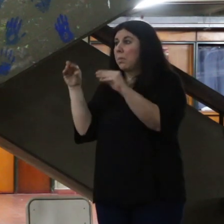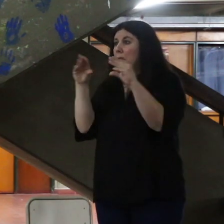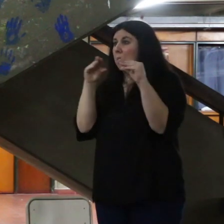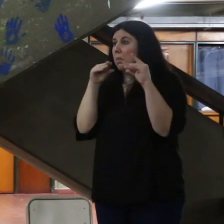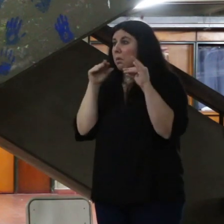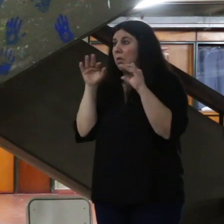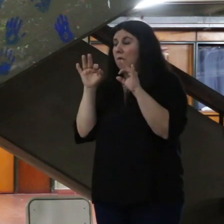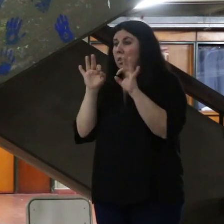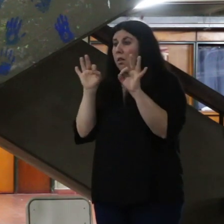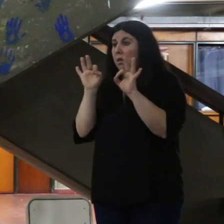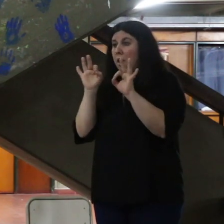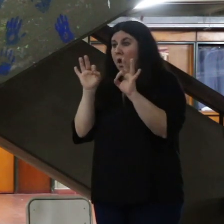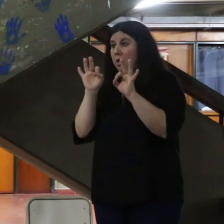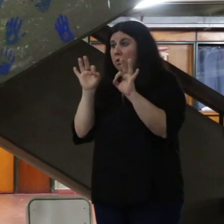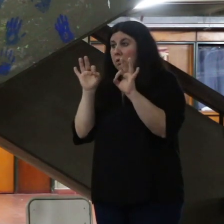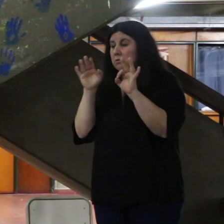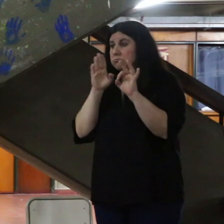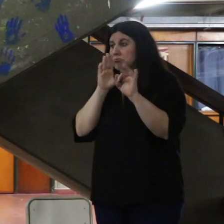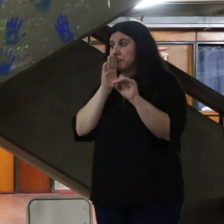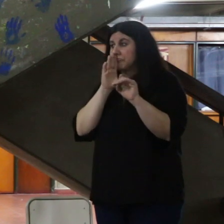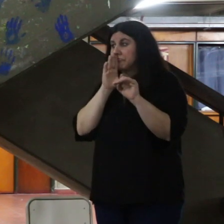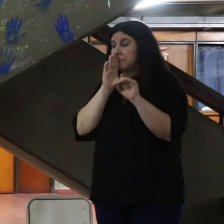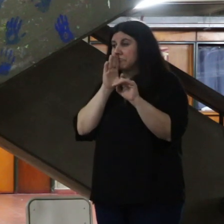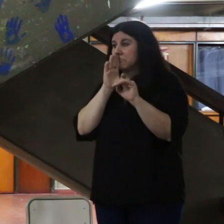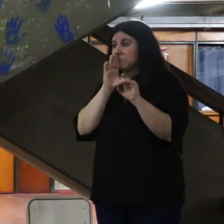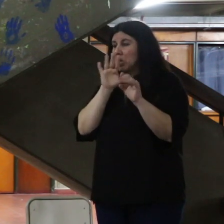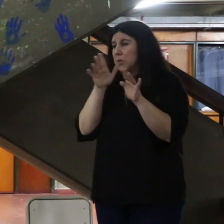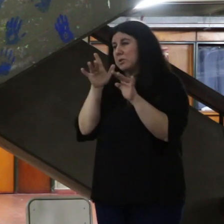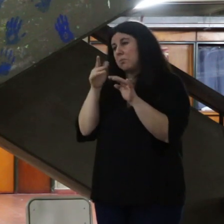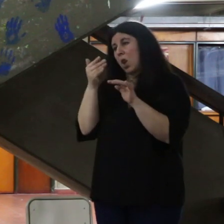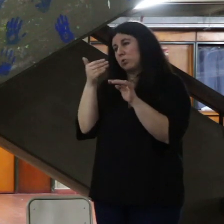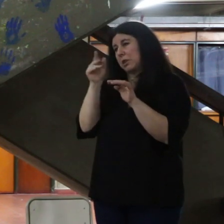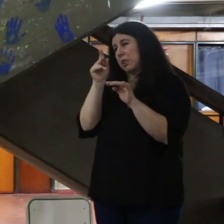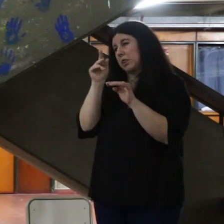Esto fue apenas empezó la apertura, ¿no?